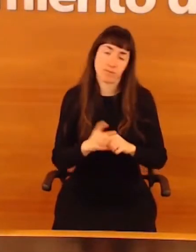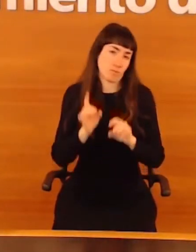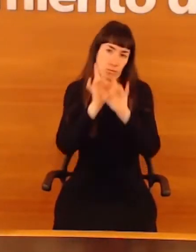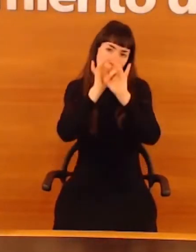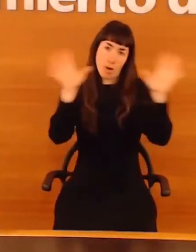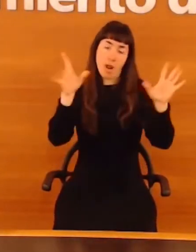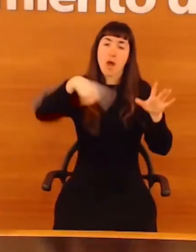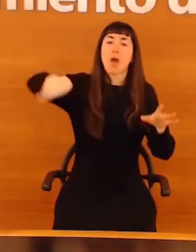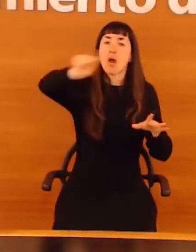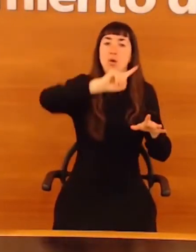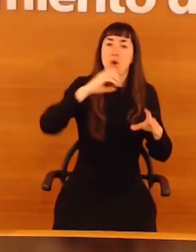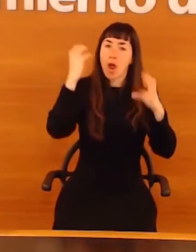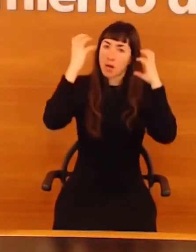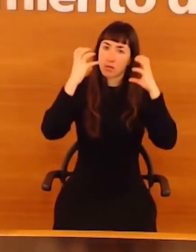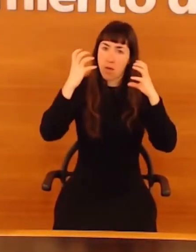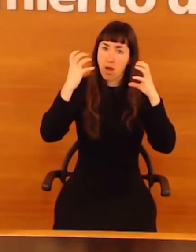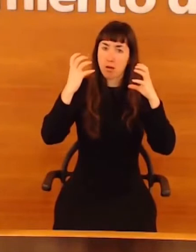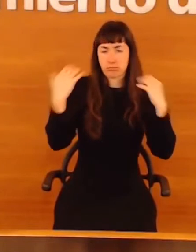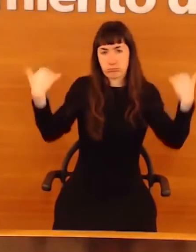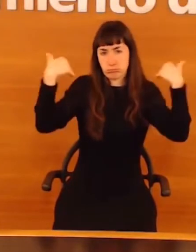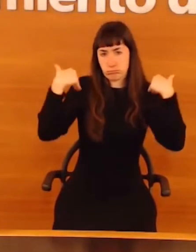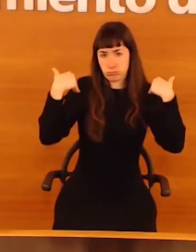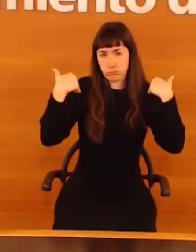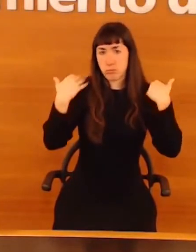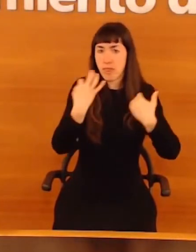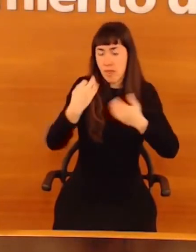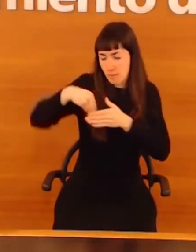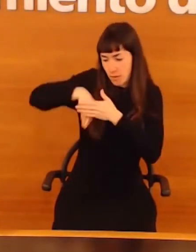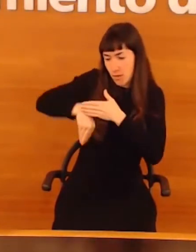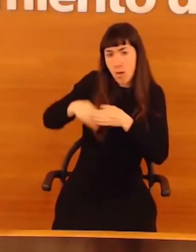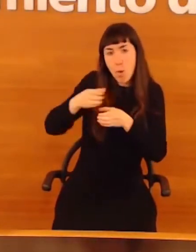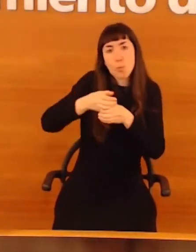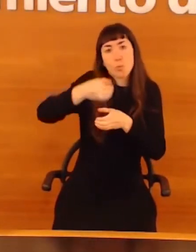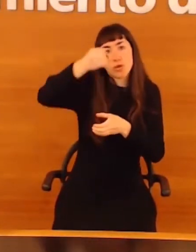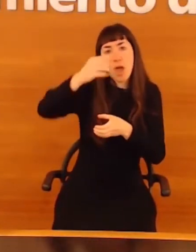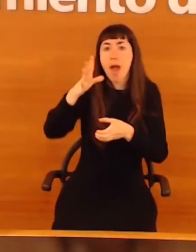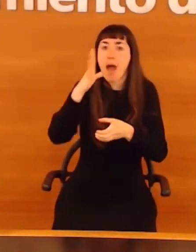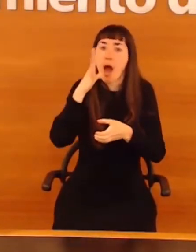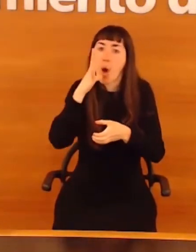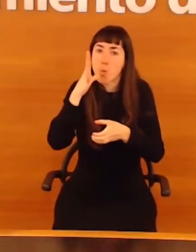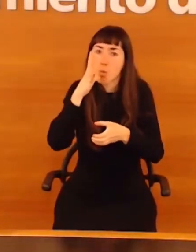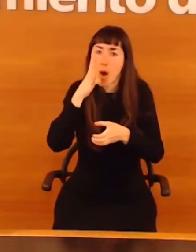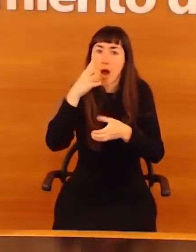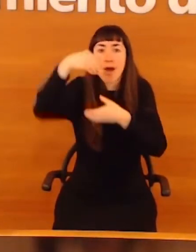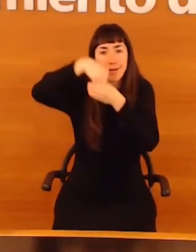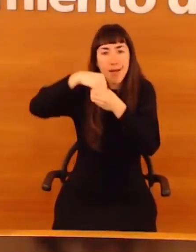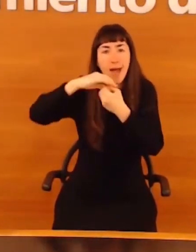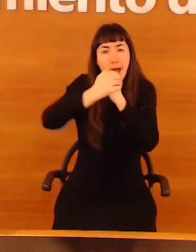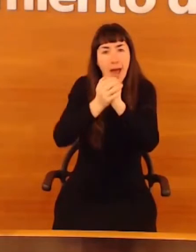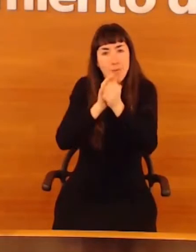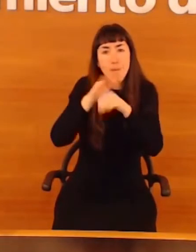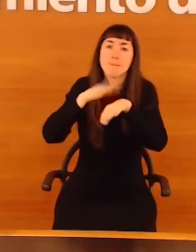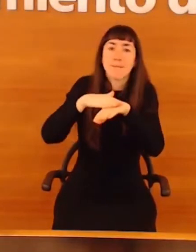responsable. Se llevará botella de agua con detergente para limpiar posteriormente la orina y bolsas para recoger las